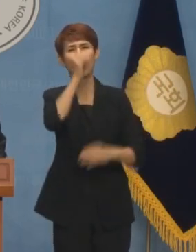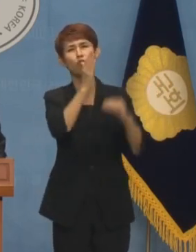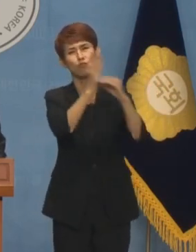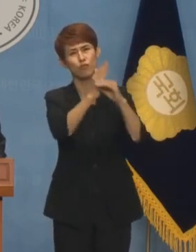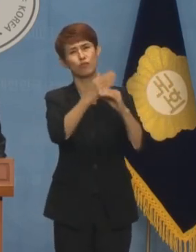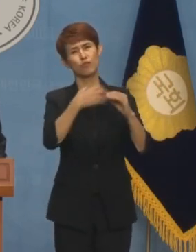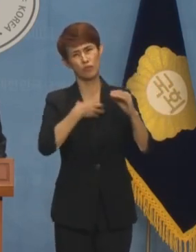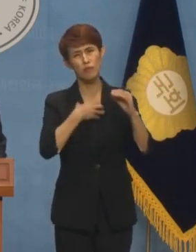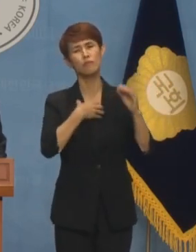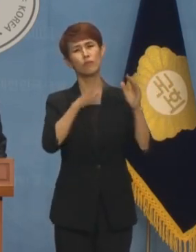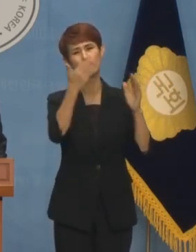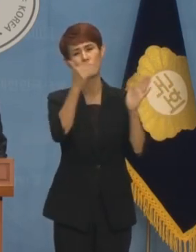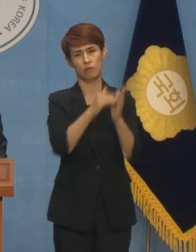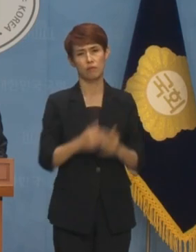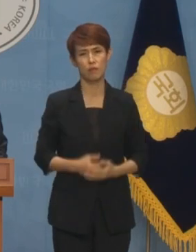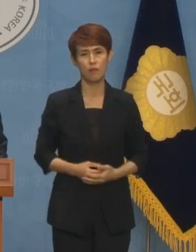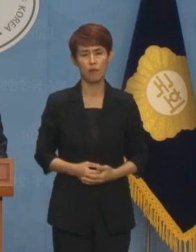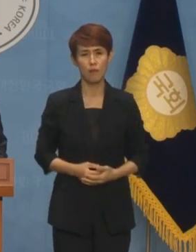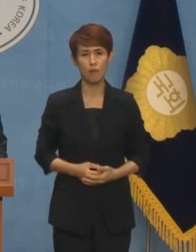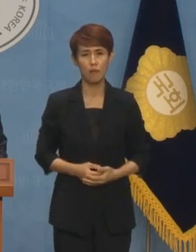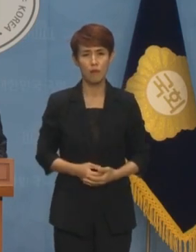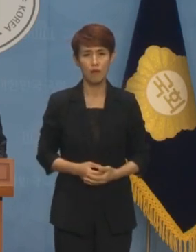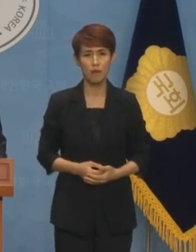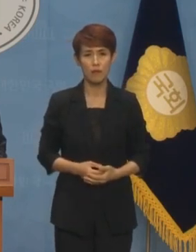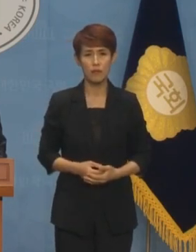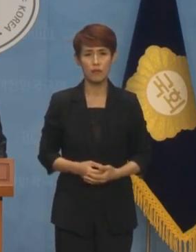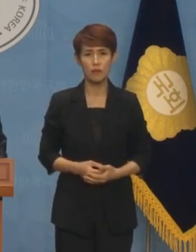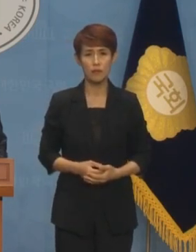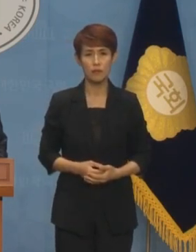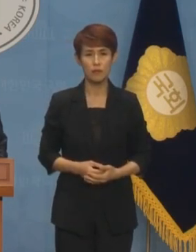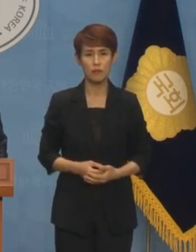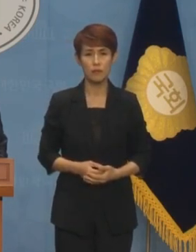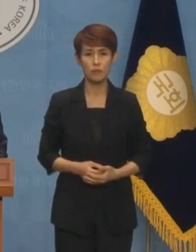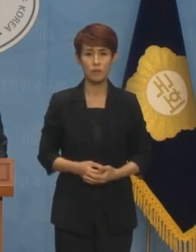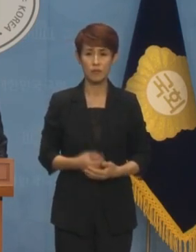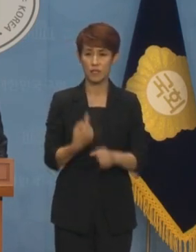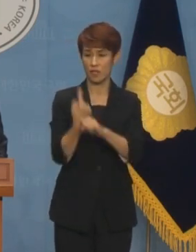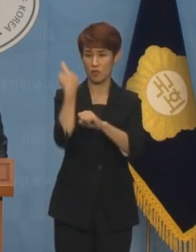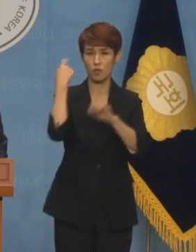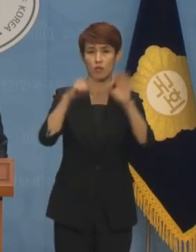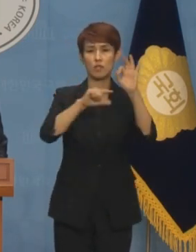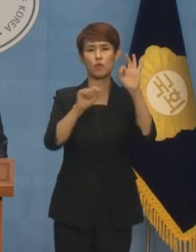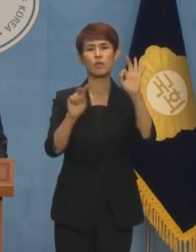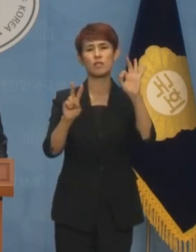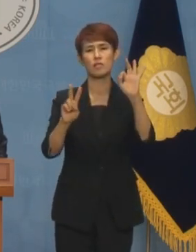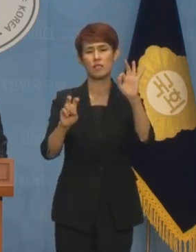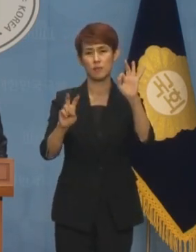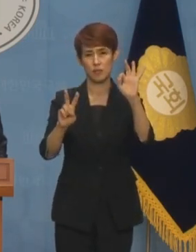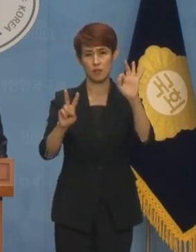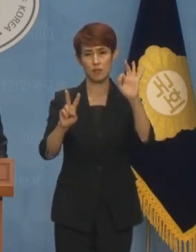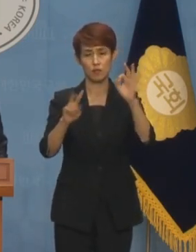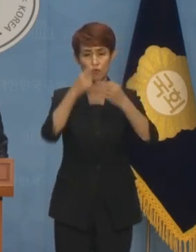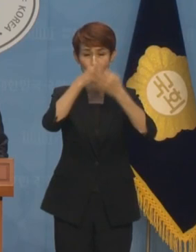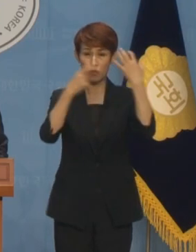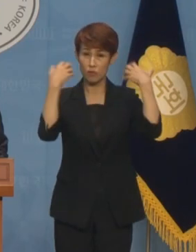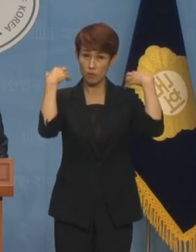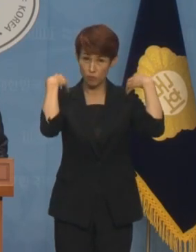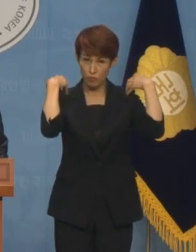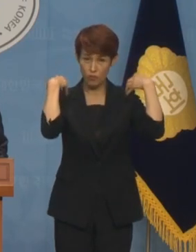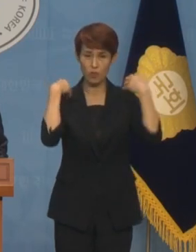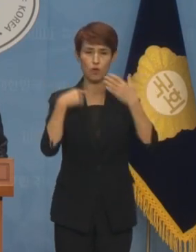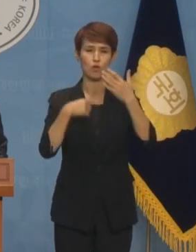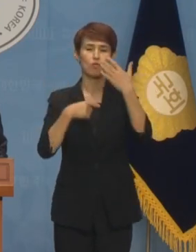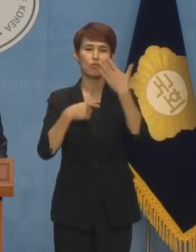것입니다. 조금 더 넓게 살펴봅시다. 작년 10월 22일 윤석열 정부는